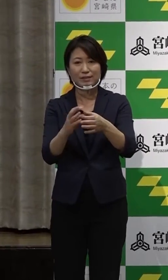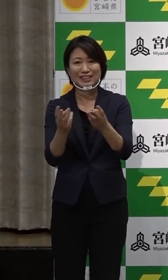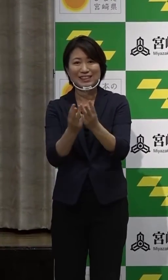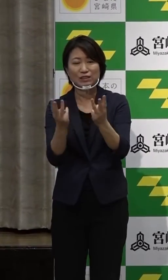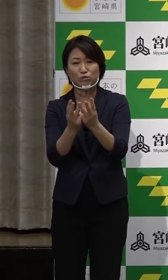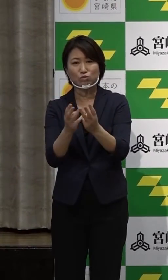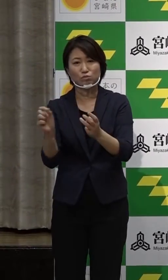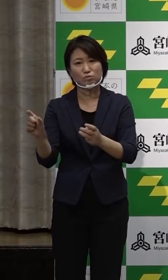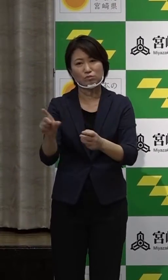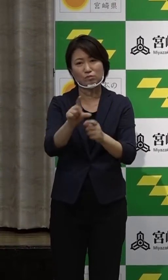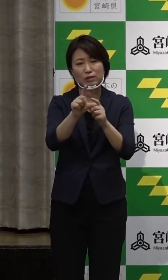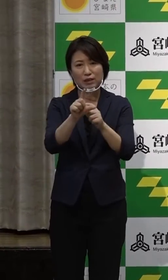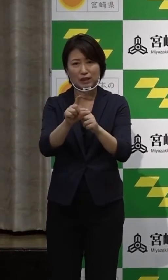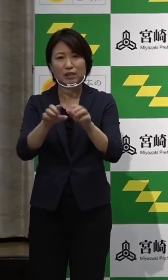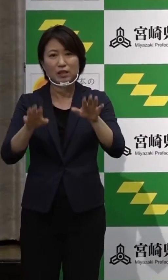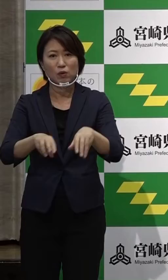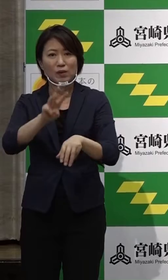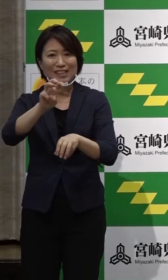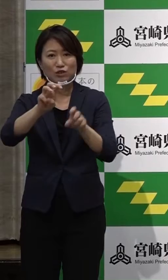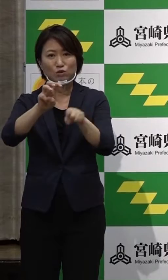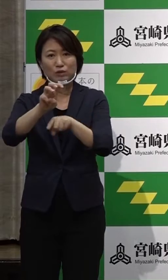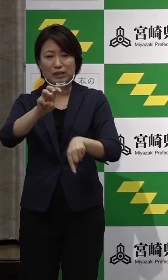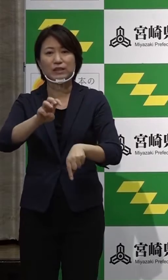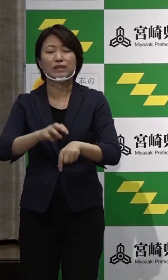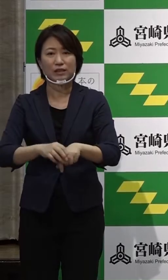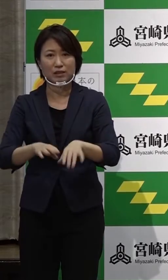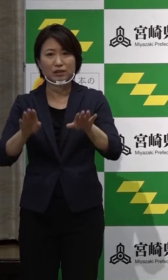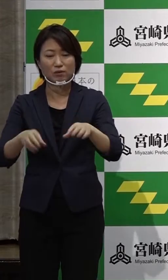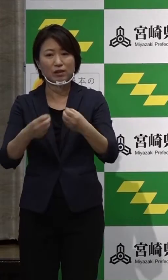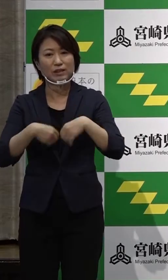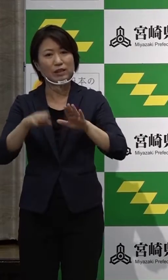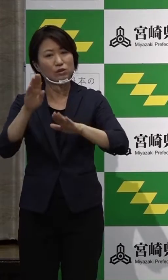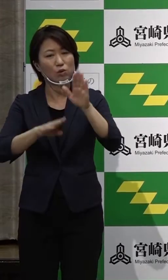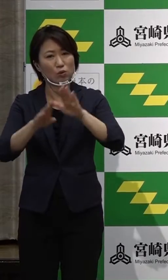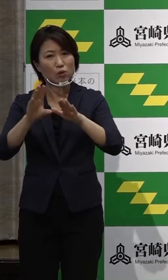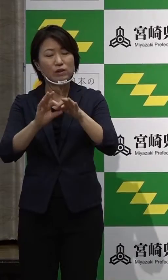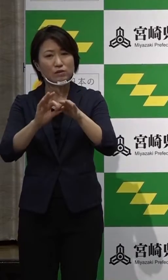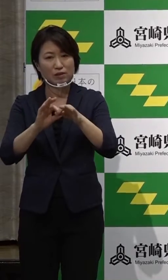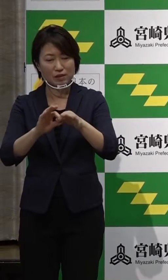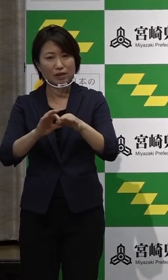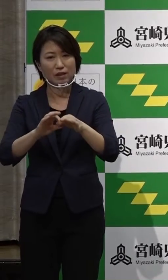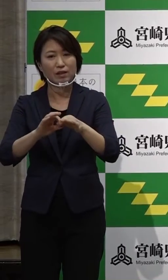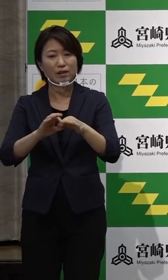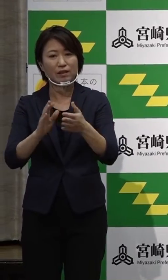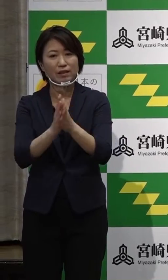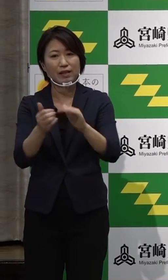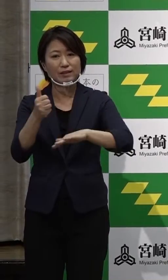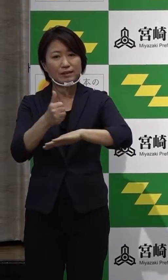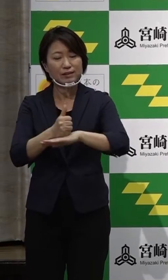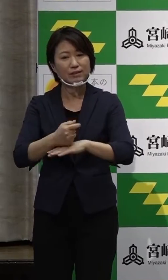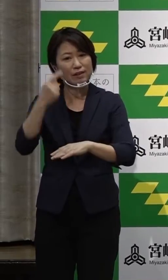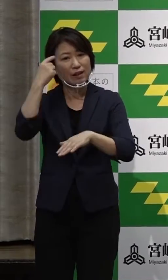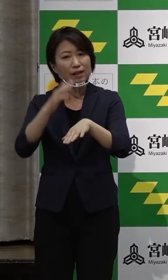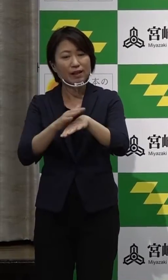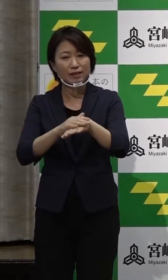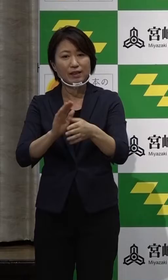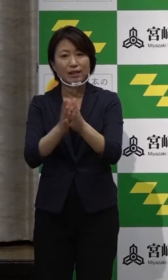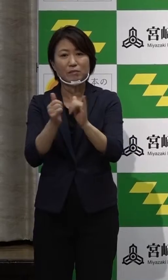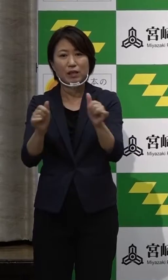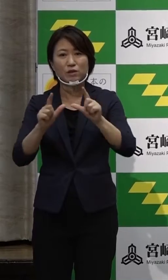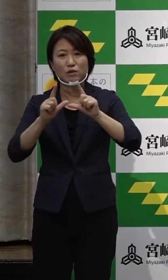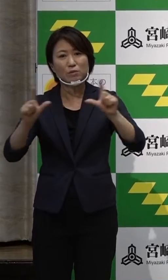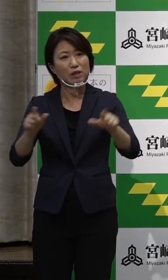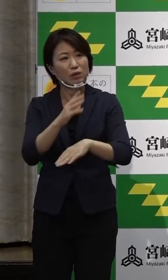で、最新 の、 その感染状況を踏まえて改めて河野知事の受け止めと県民への呼びかけをお願いいたします。 は